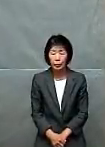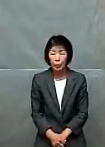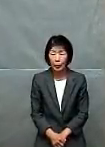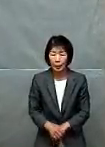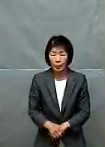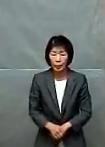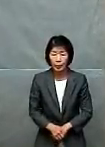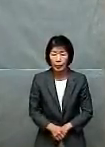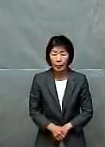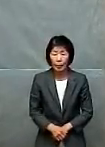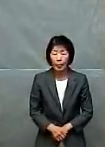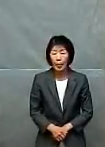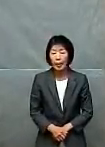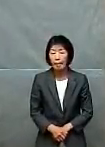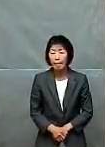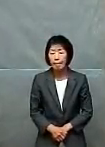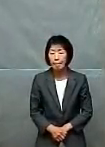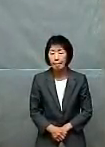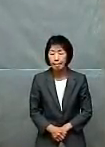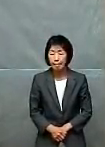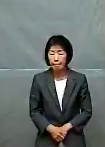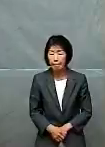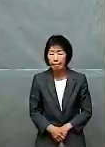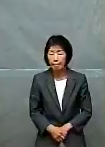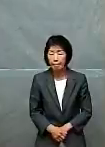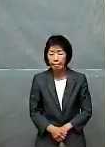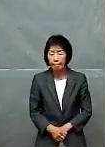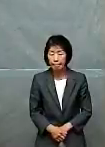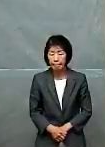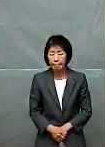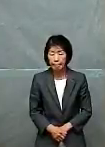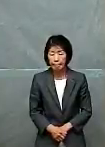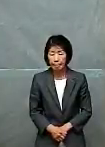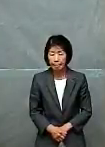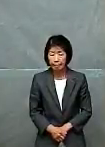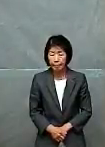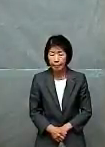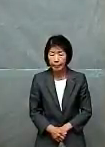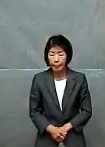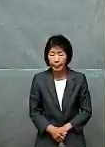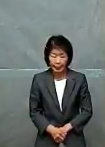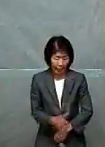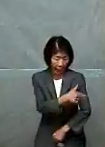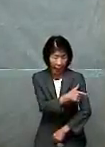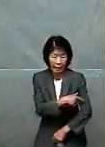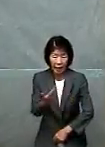他にご質問ございますでしょうか。庄内日報さん、どうぞ。